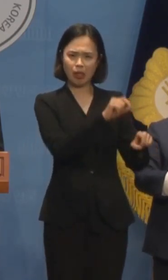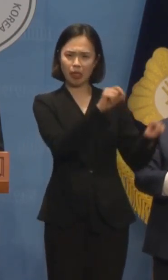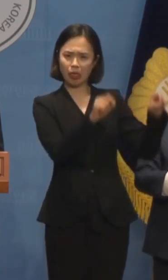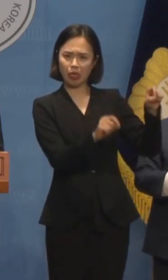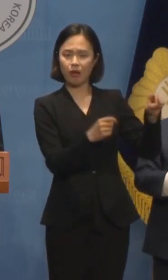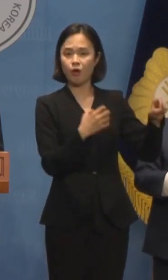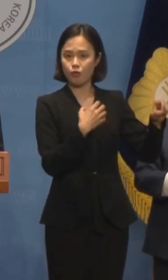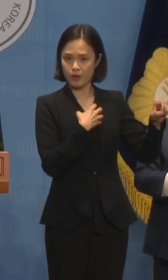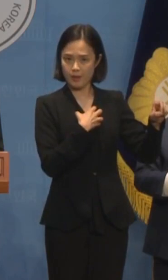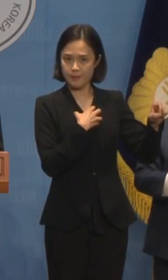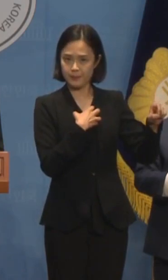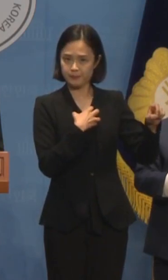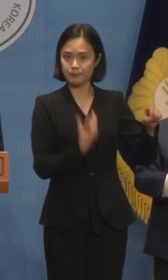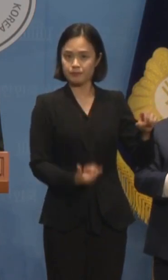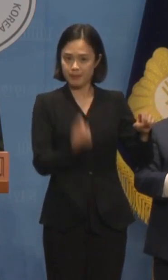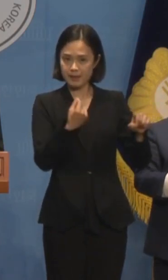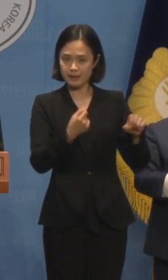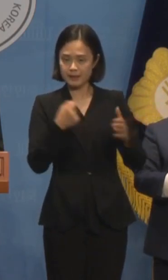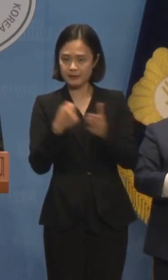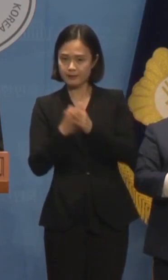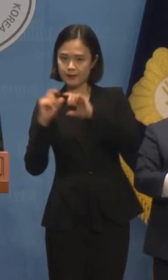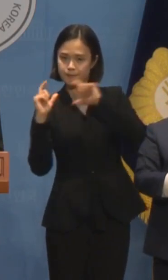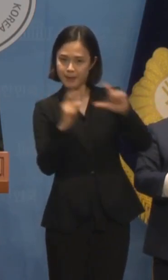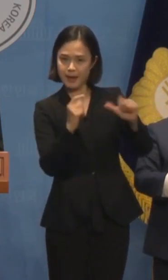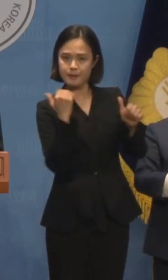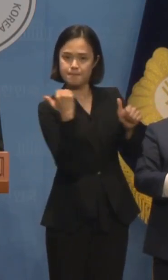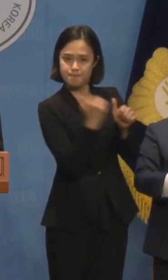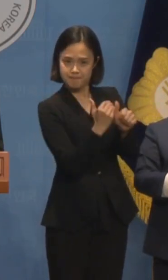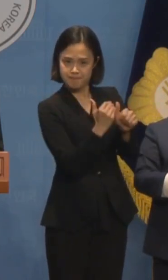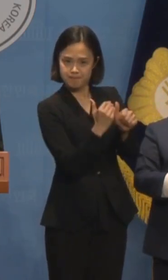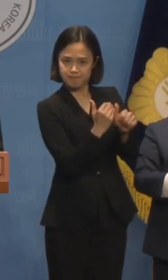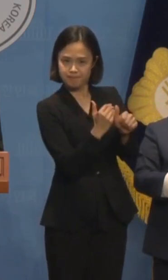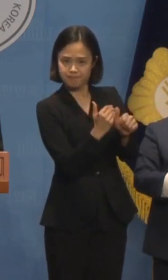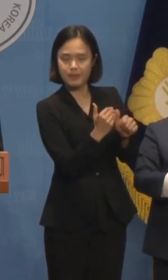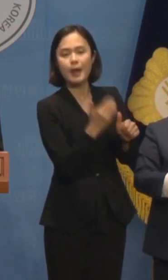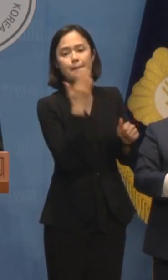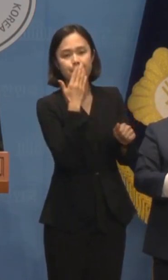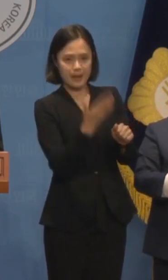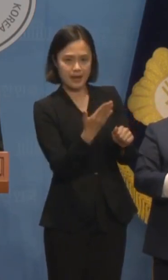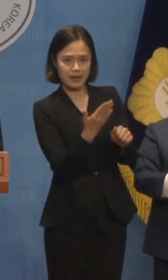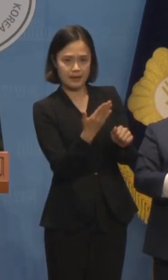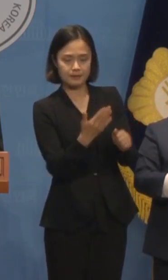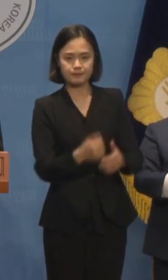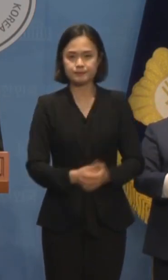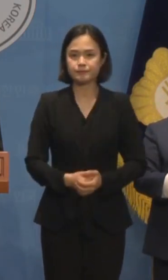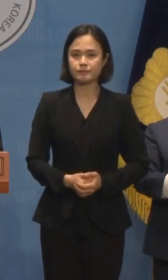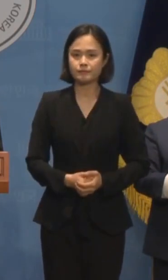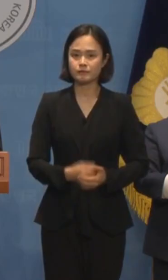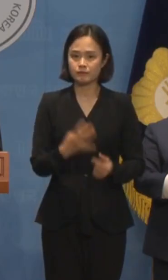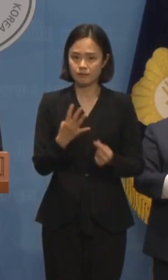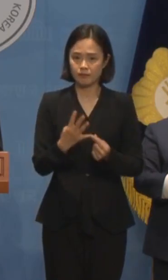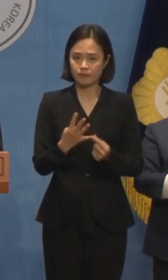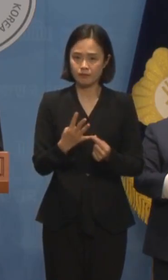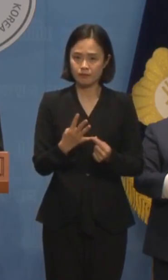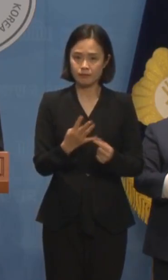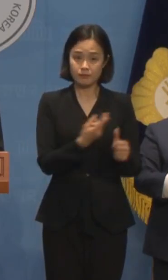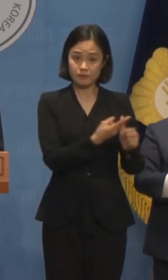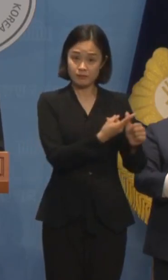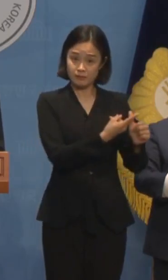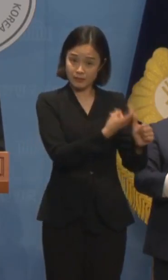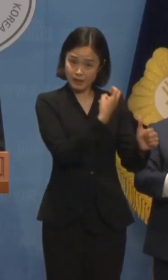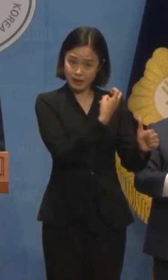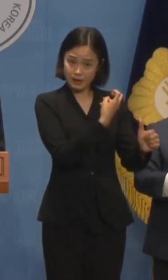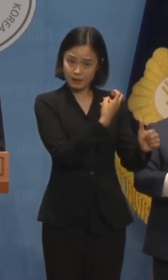정치적 타협이 이루어진다면 탄핵 절차보다 더 빠르게 추진될 수도 있습니다. 넷째, 탄핵보다 여야